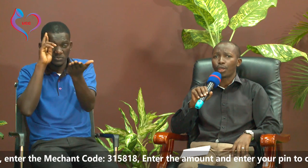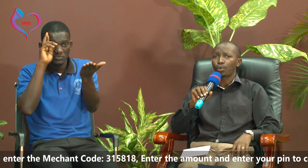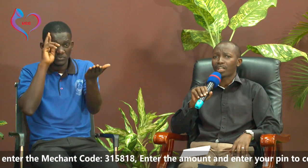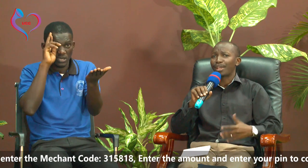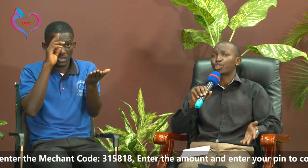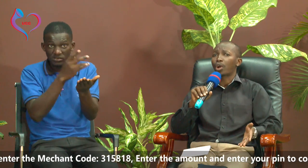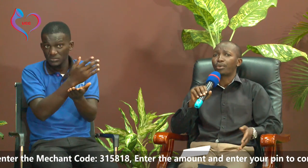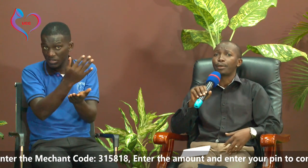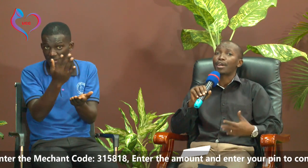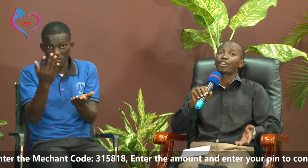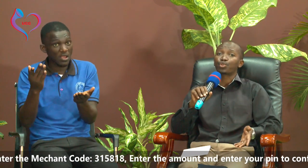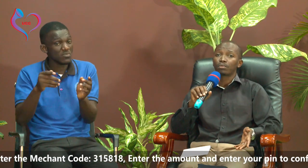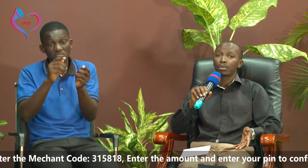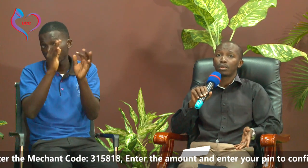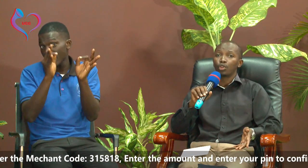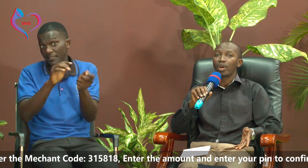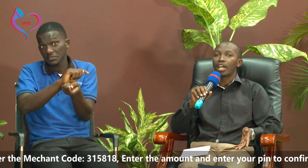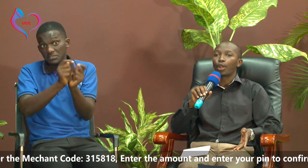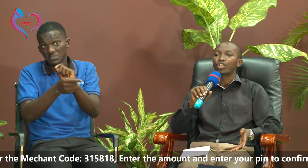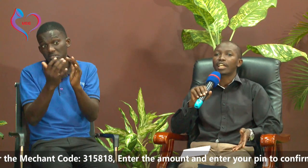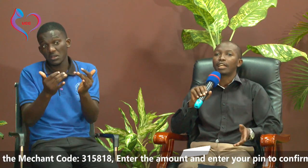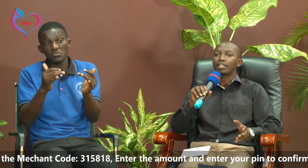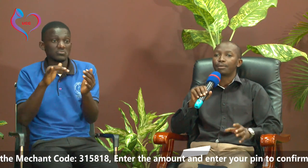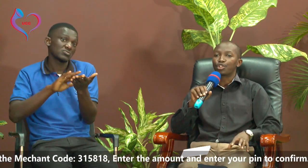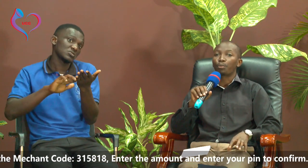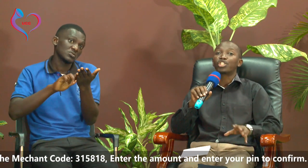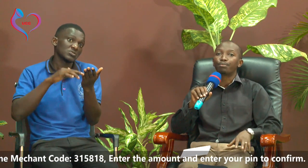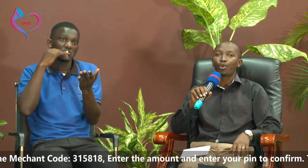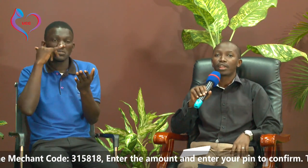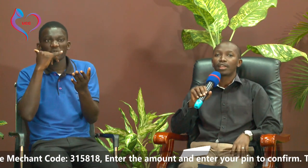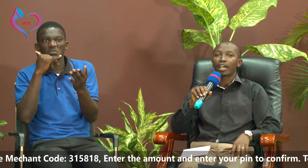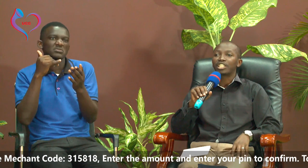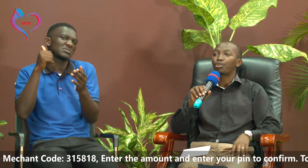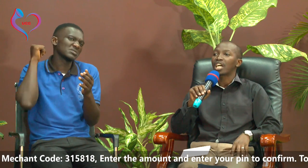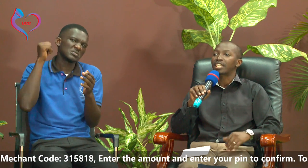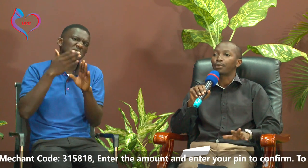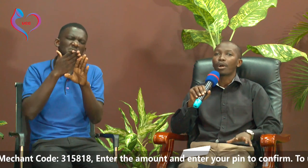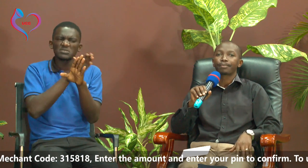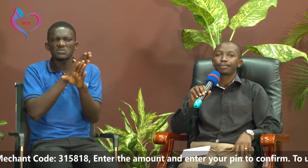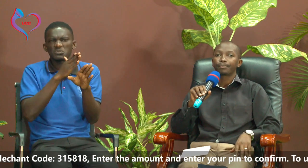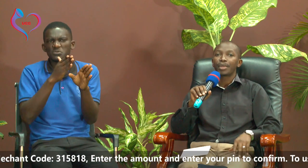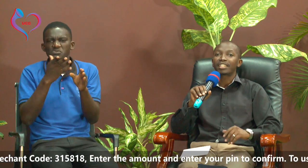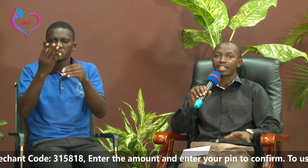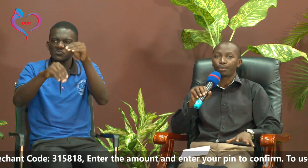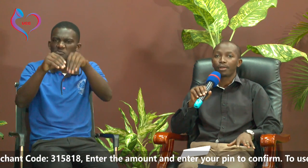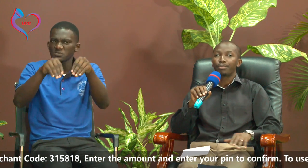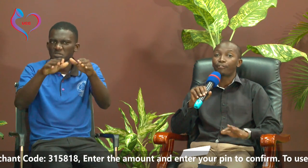kuwayo, kwa hati biyachu ukamuna yibi ya vachu. Uli wajanga noteke simbizo mchibu. Kade chibu chaati likibwa, biyati likibwa, biya